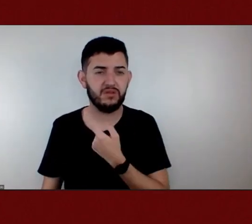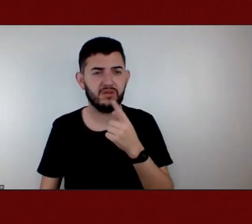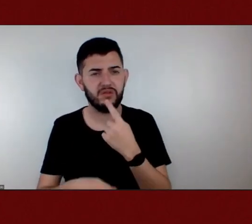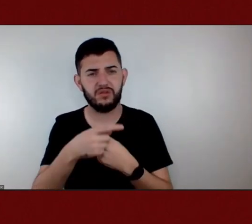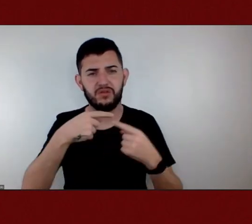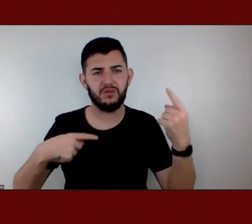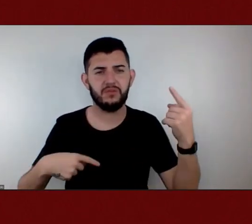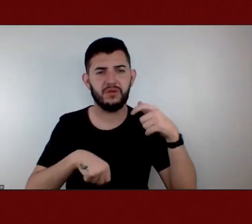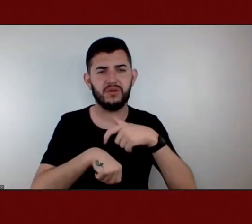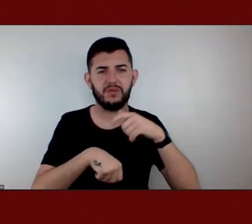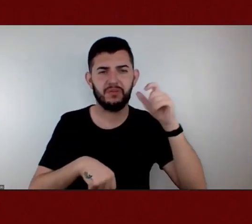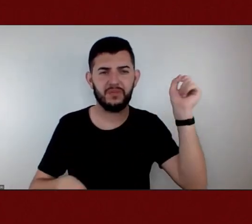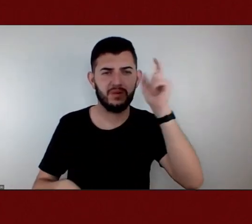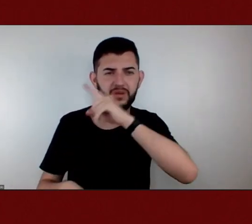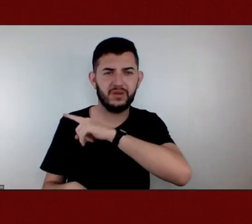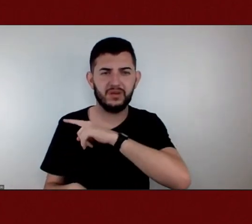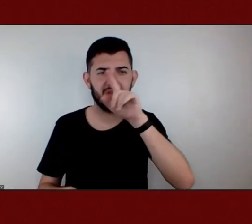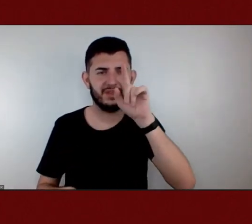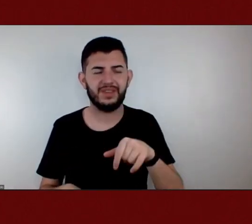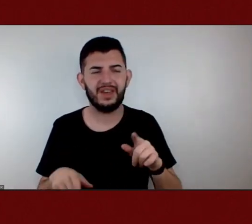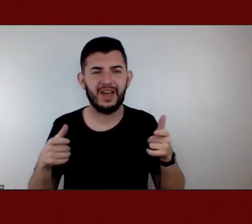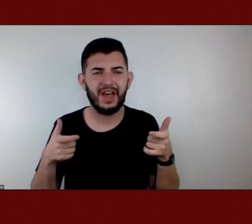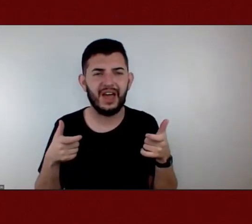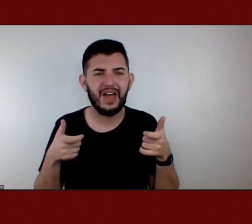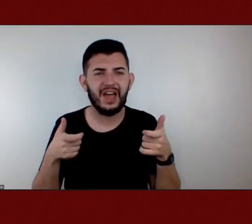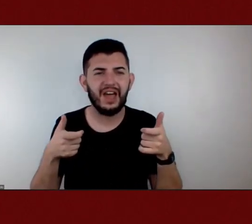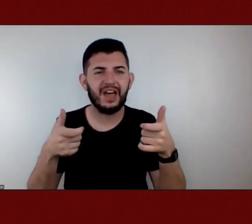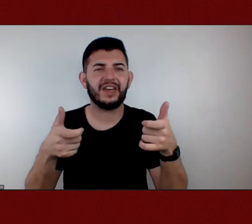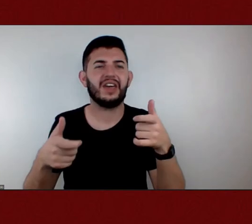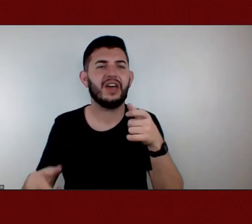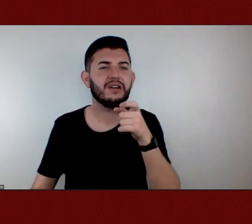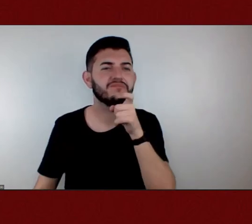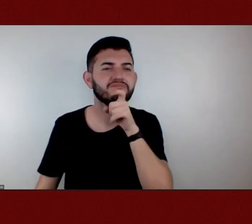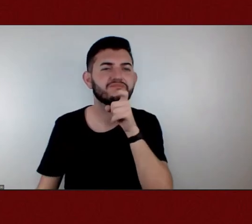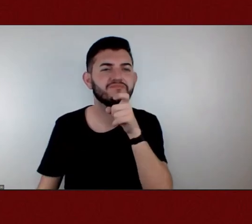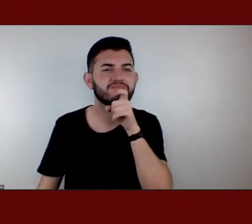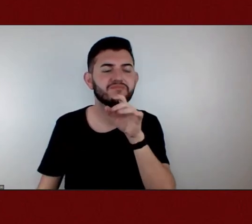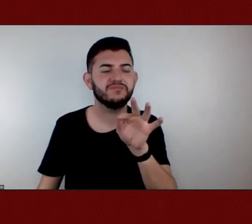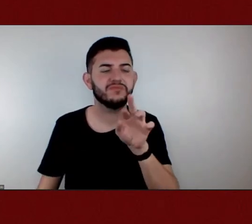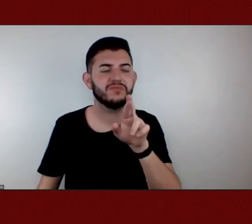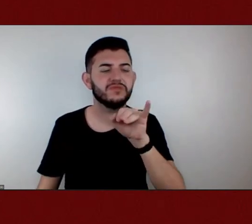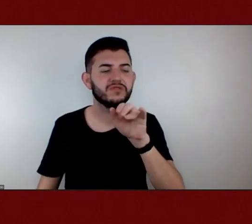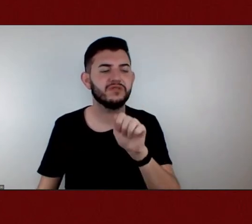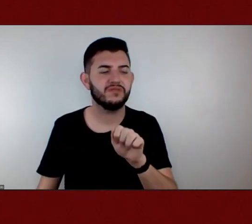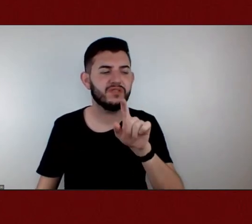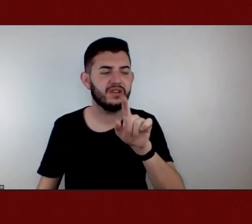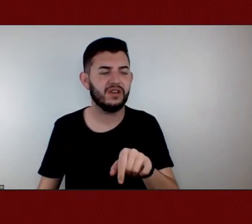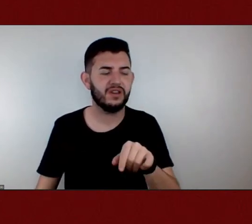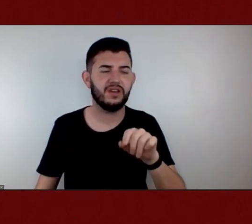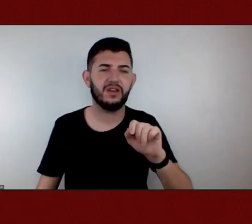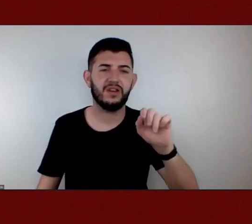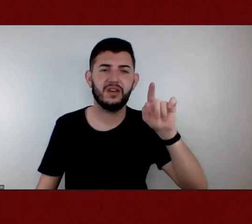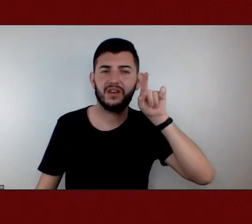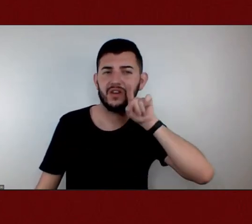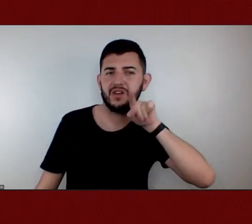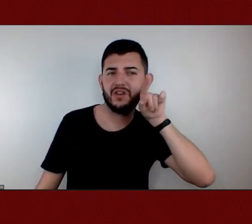difícil da Guerra Fria e, infelizmente, muitas dessas forças de